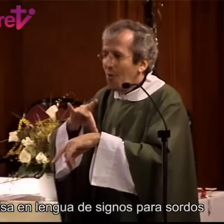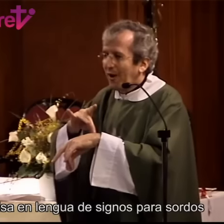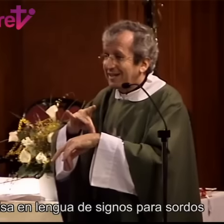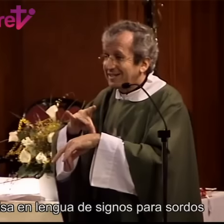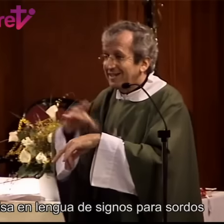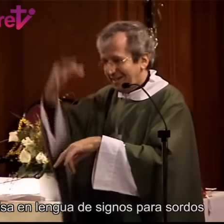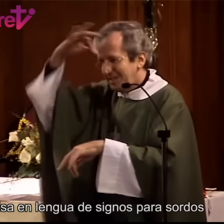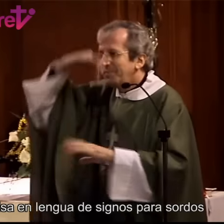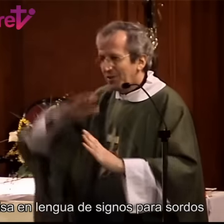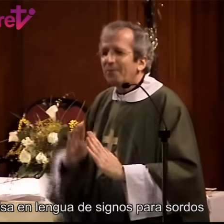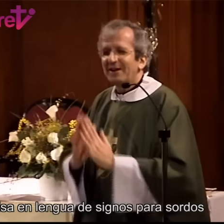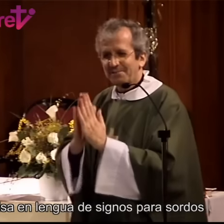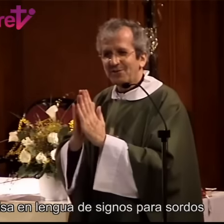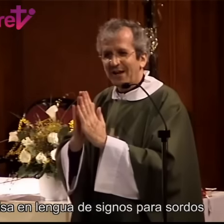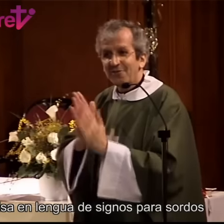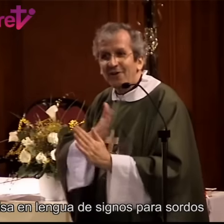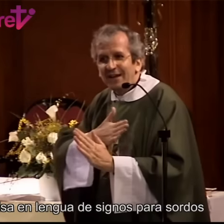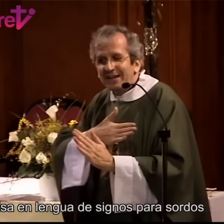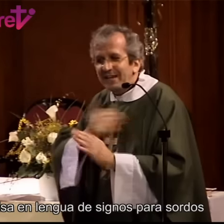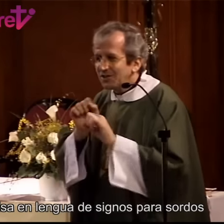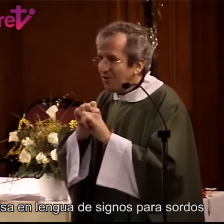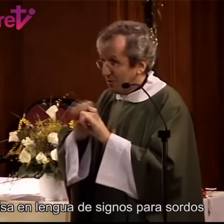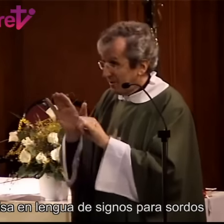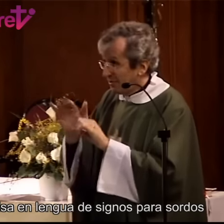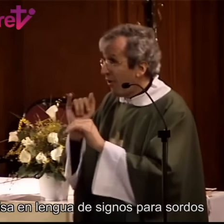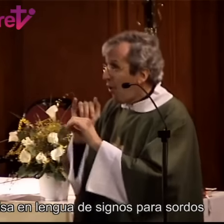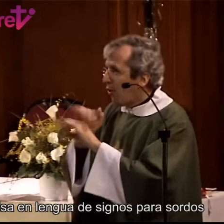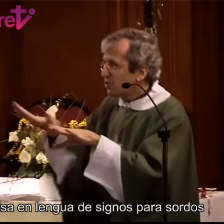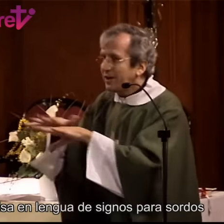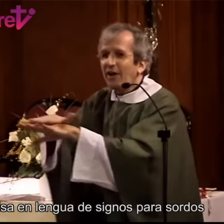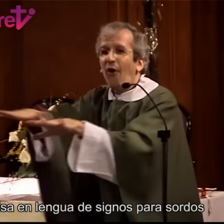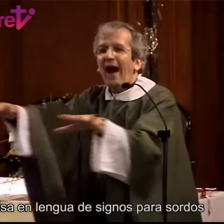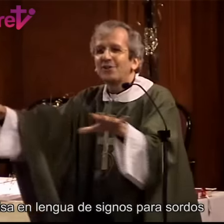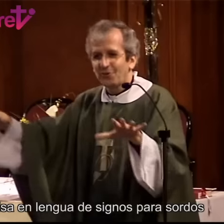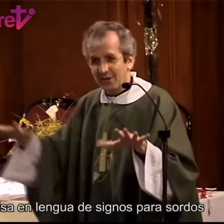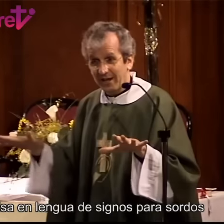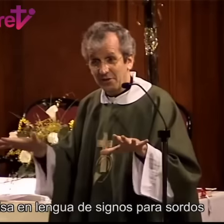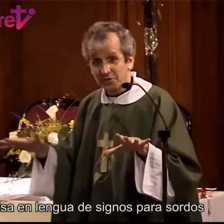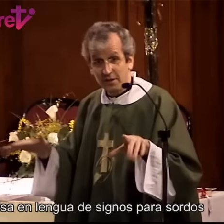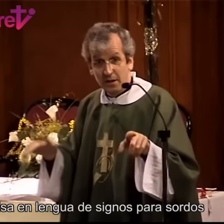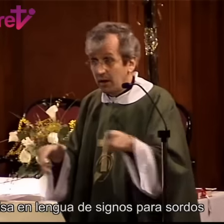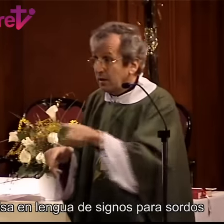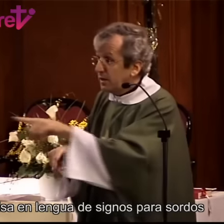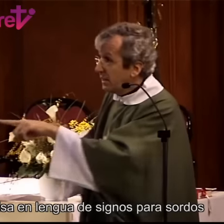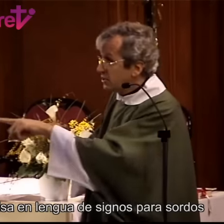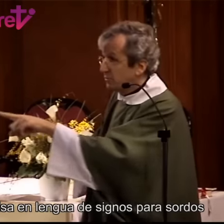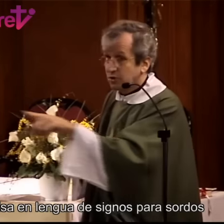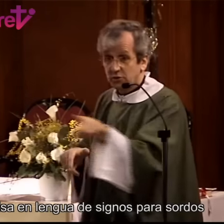Lucas, inspirado por el Espíritu Santo, quiso, como diciendo, os lo dirijo a todos aquellos. ¿Quiénes somos